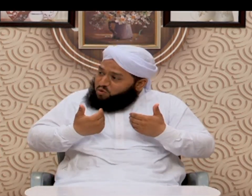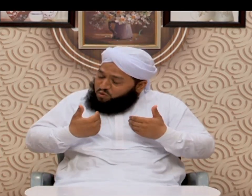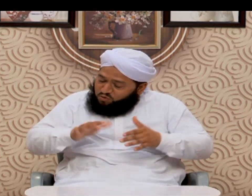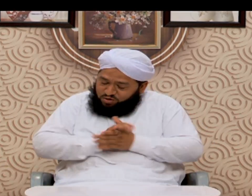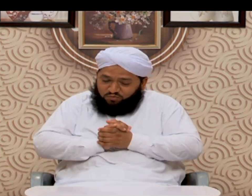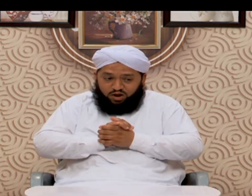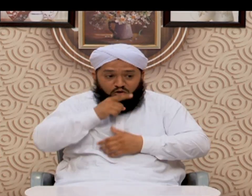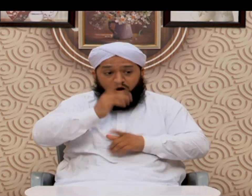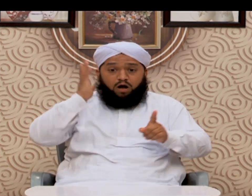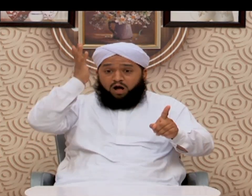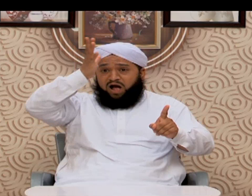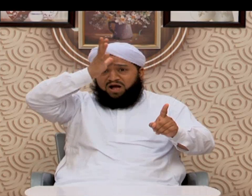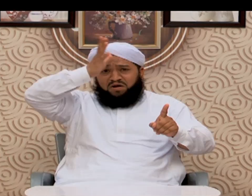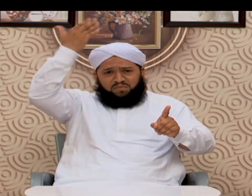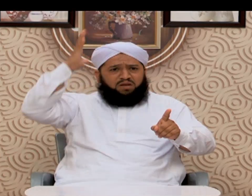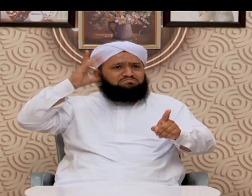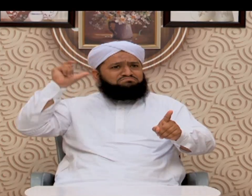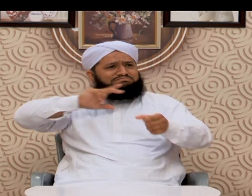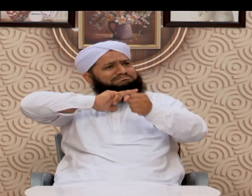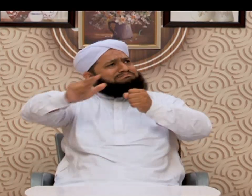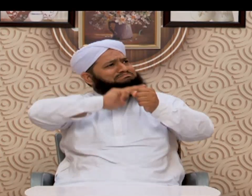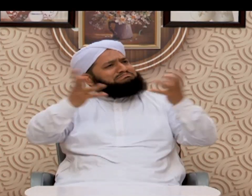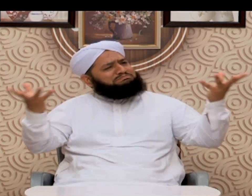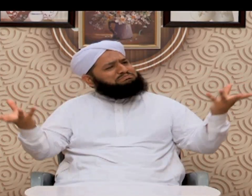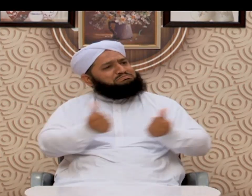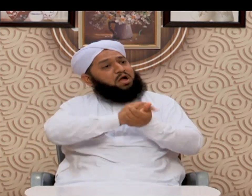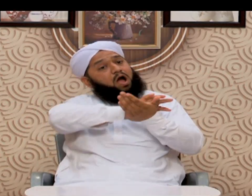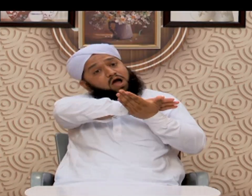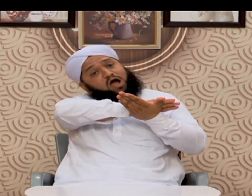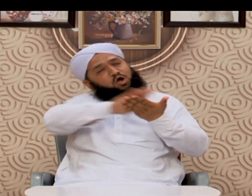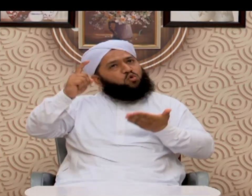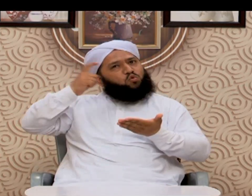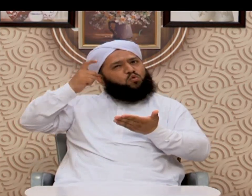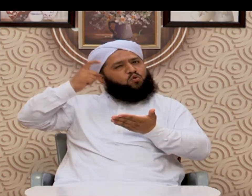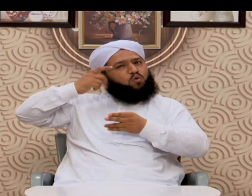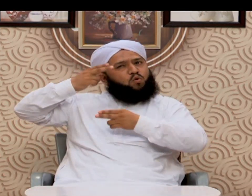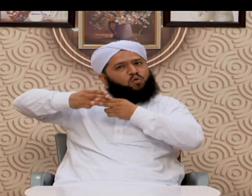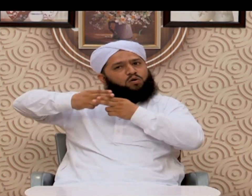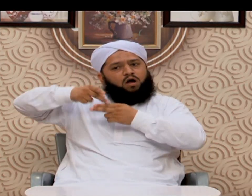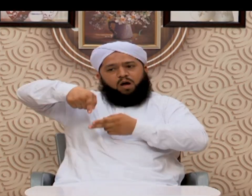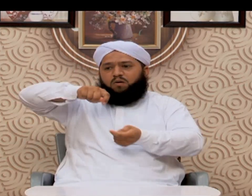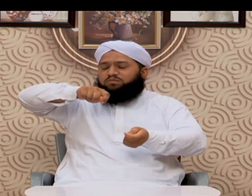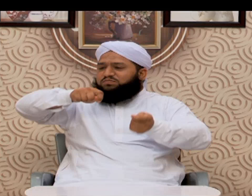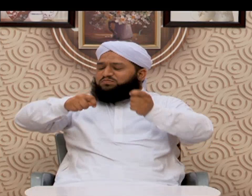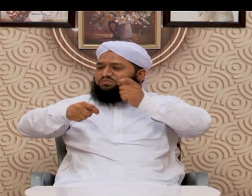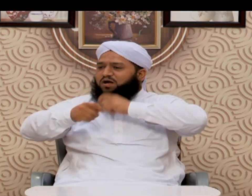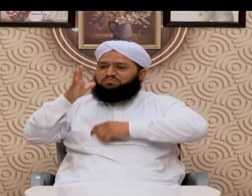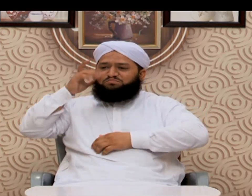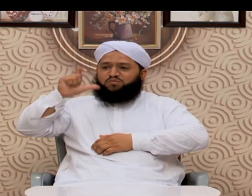برپا کر دیا۔ وہی تگودار جو کل تک اسلام کو صفائے ہستی سے مٹانے کے در پہ تھا، آج اسلام کا شیدائی بن چکا